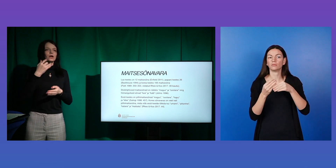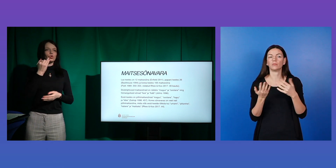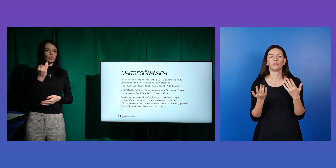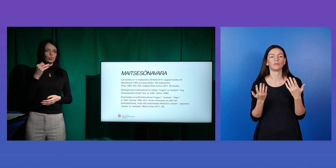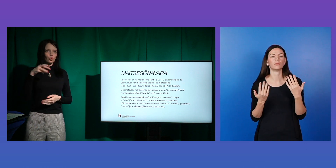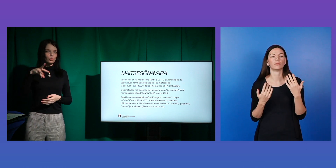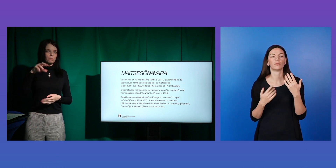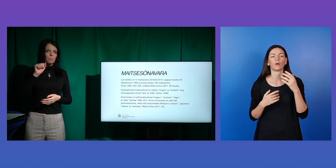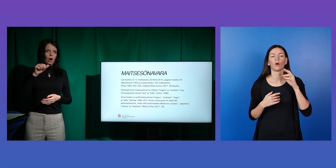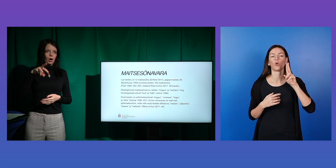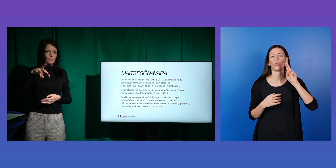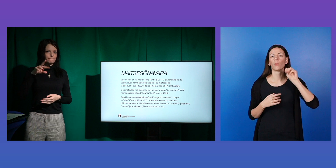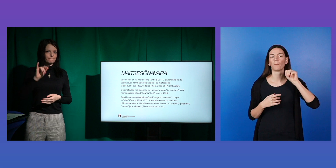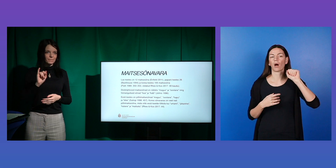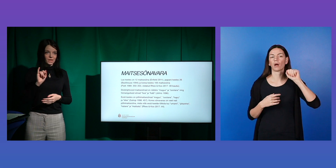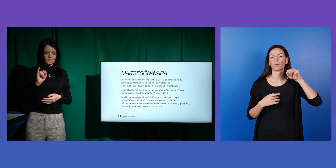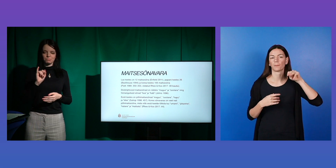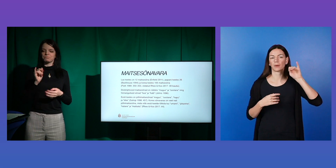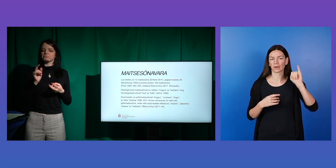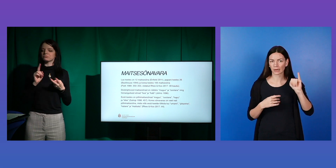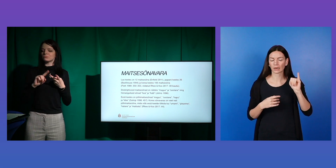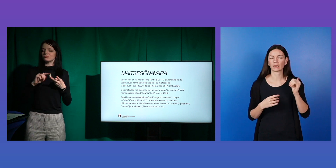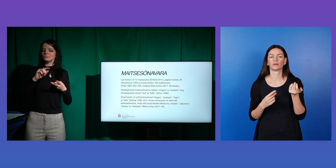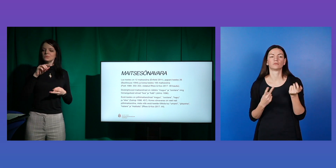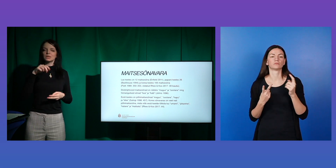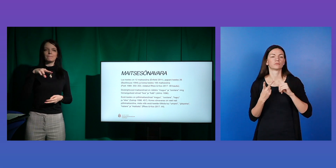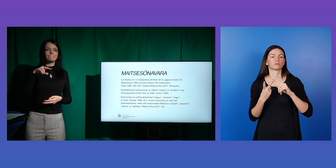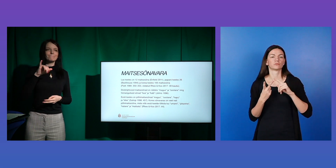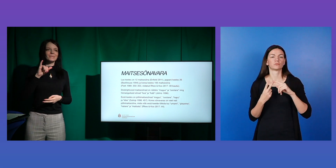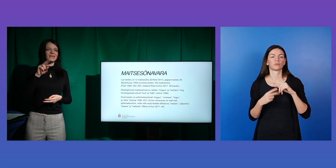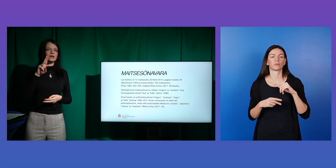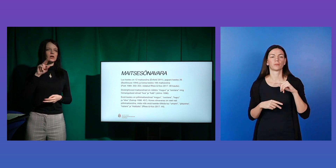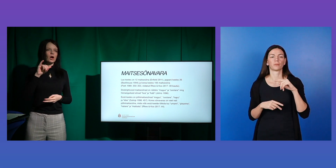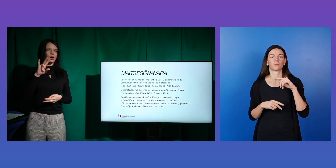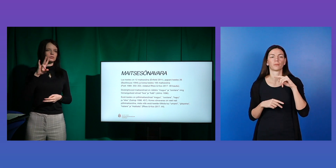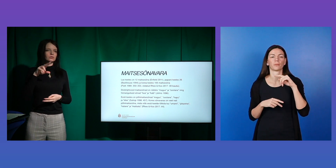ja lisaks veel seesama umami,